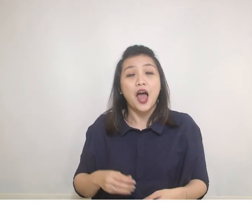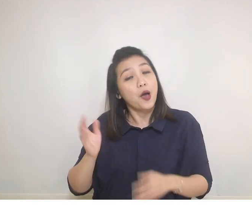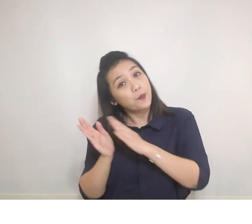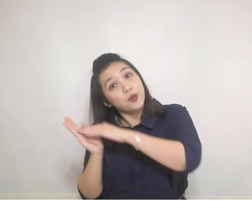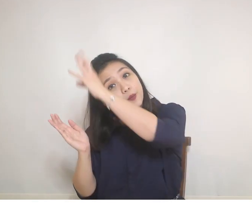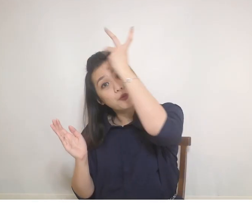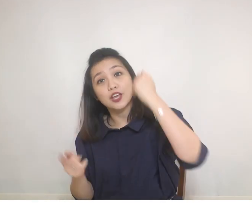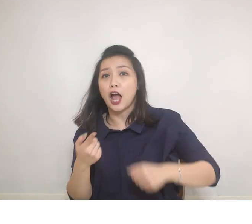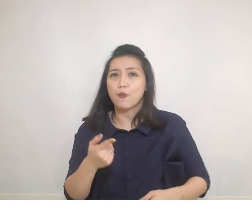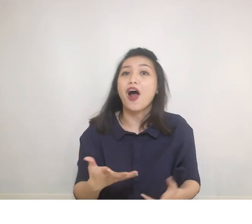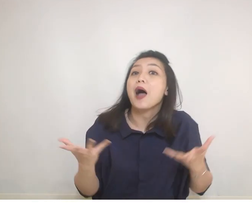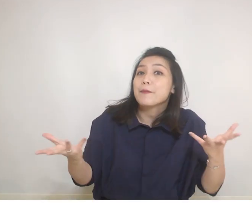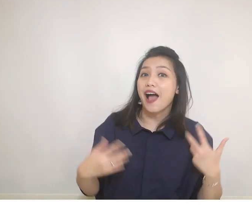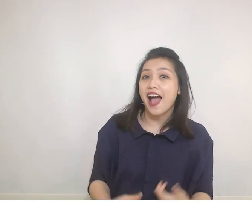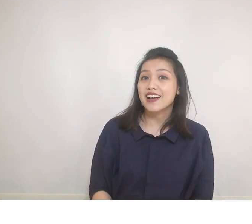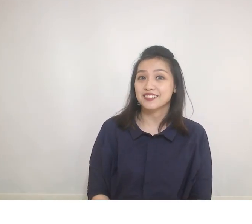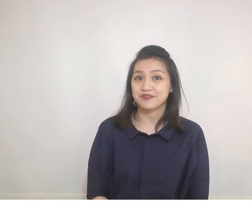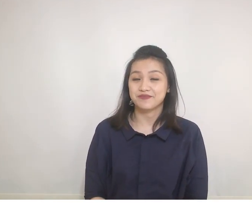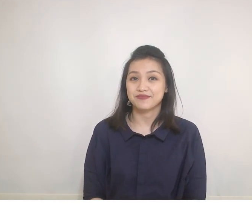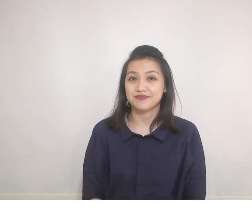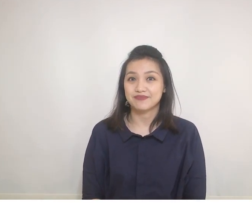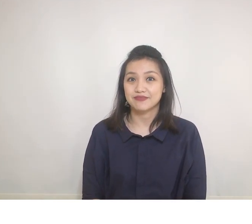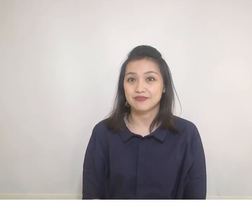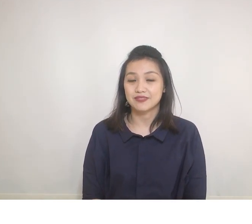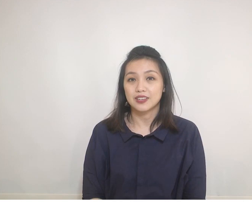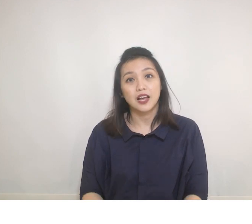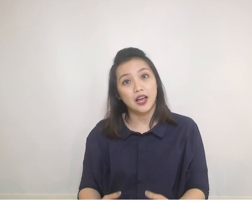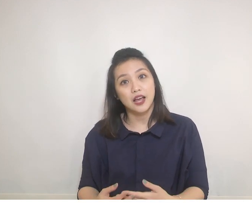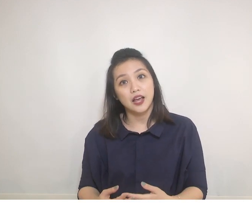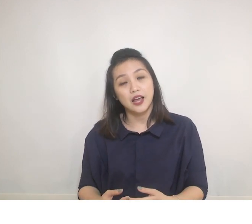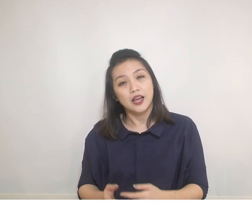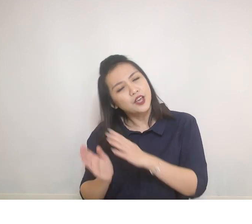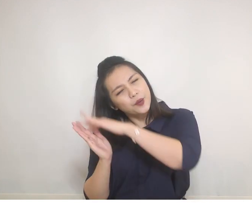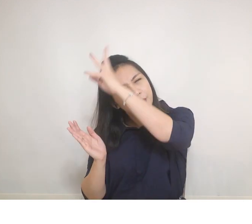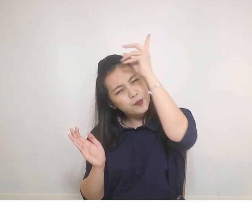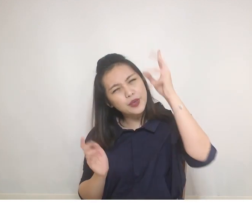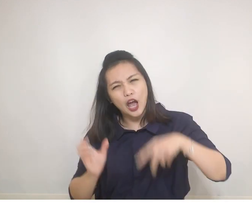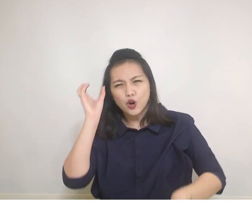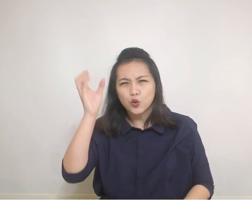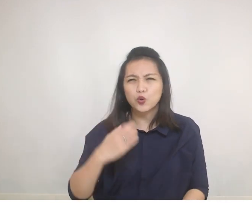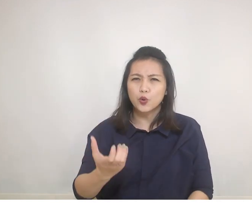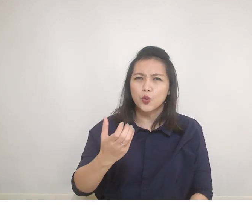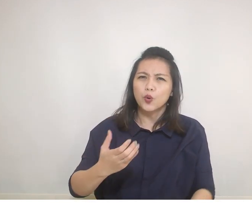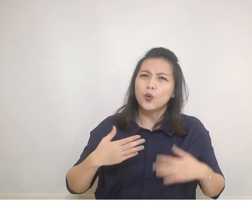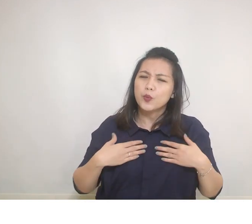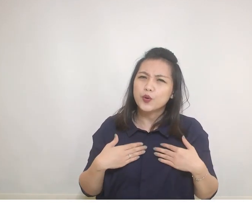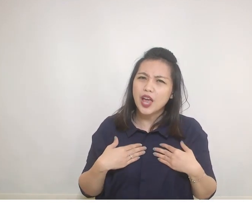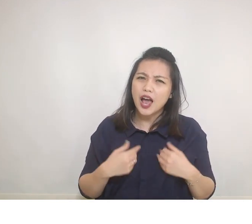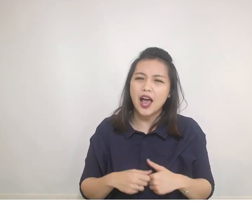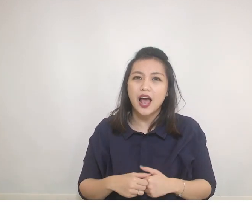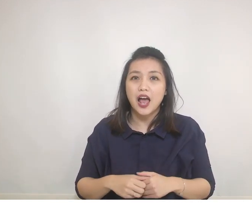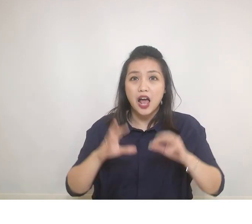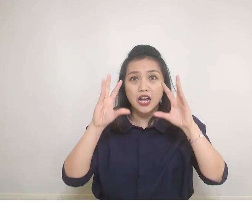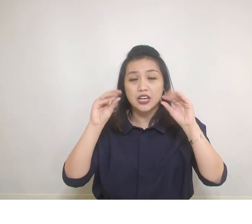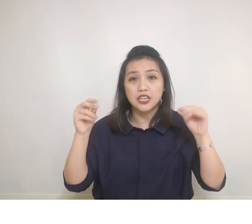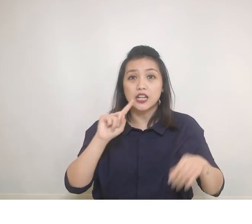Tapi meskipun bukan jadi pemilik ya? Bukan jadi pemilik. Tapi posisi Anda jauh lebih tinggi, ya, dengan jadi kontrol yang jauh betul-betul lebih. Betul-betul, ya, mengelola pabrik